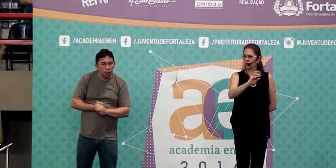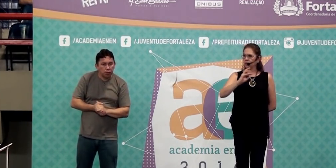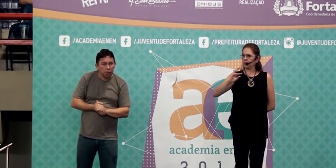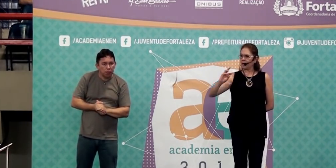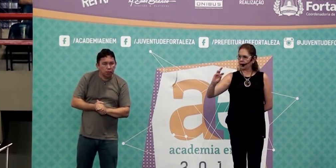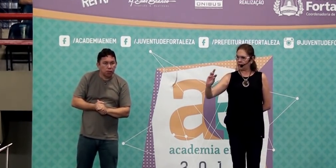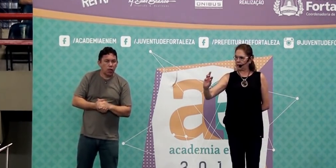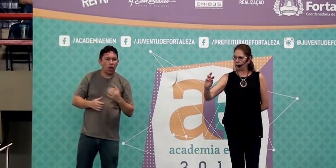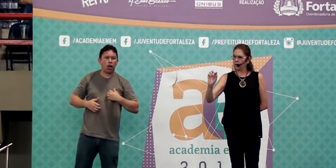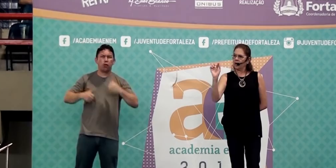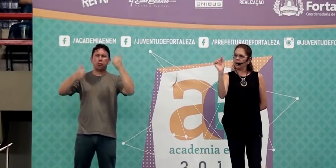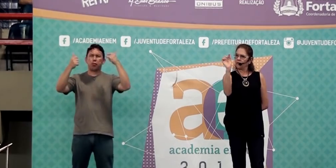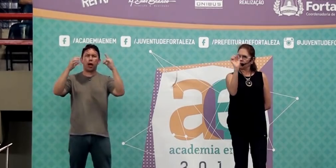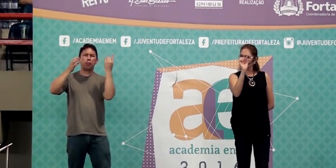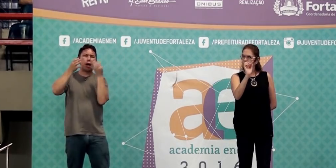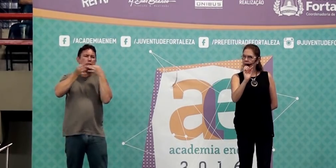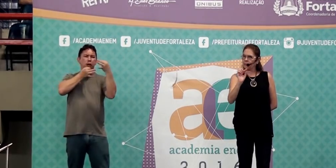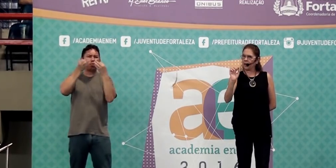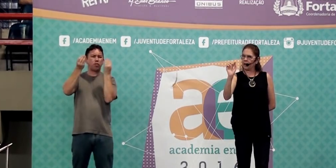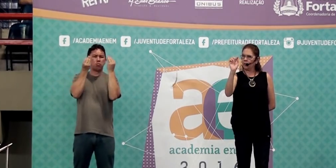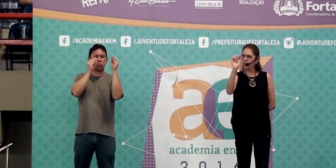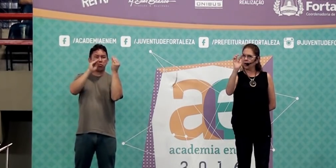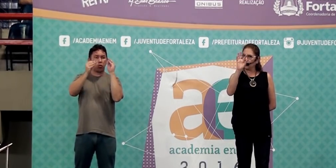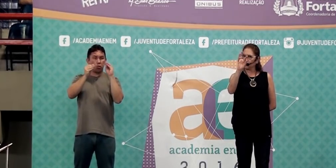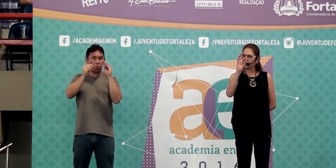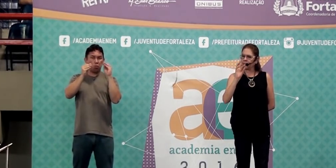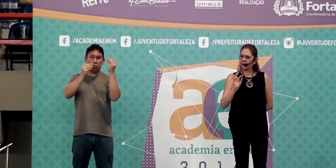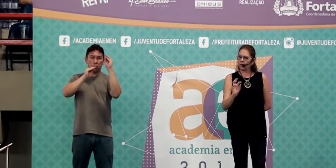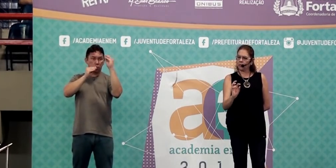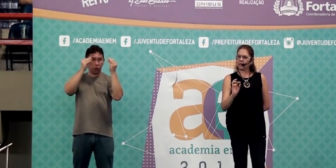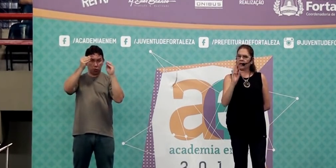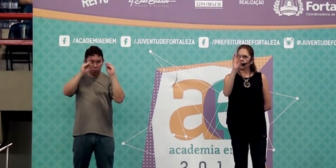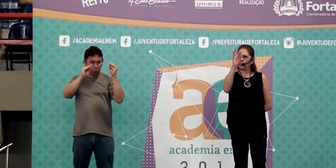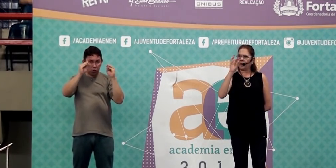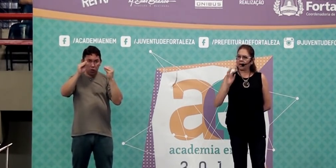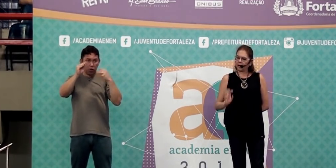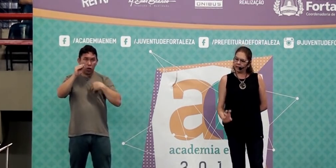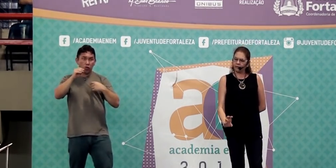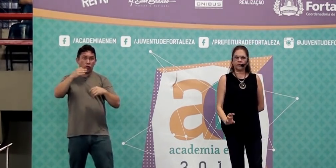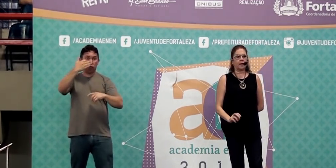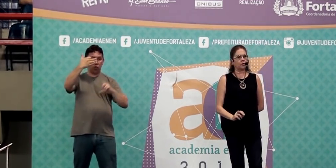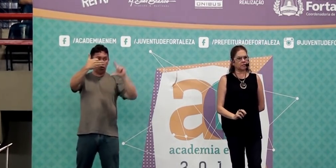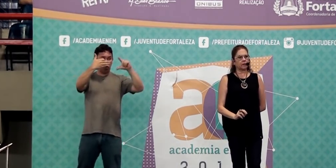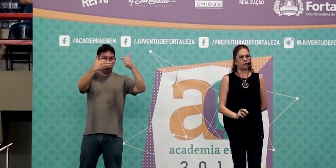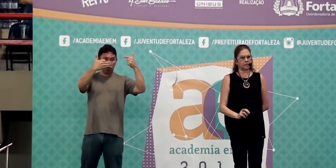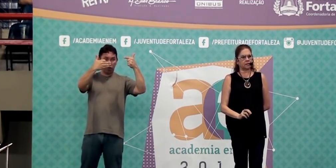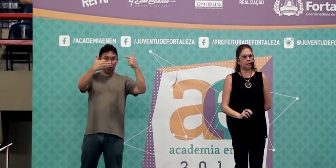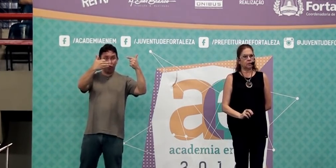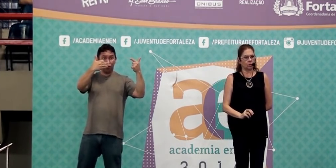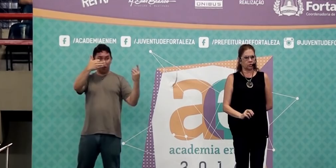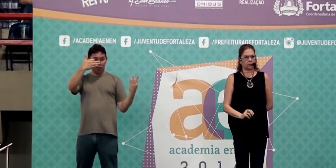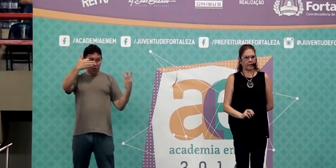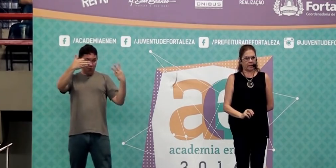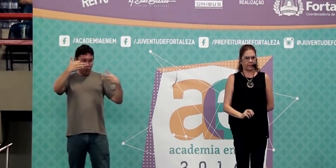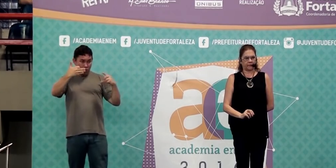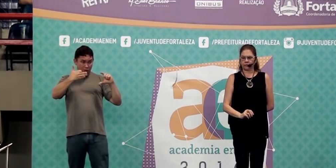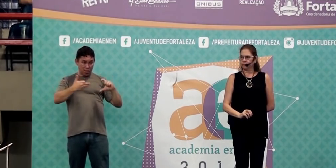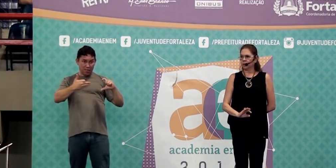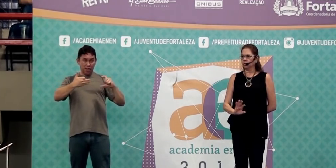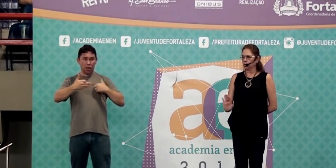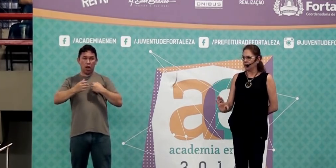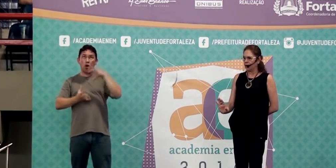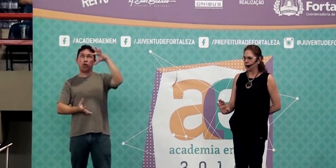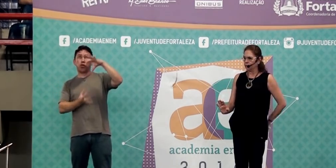disse isto e aquilo. Aí você vai pegar uma coisa para comentar em um parágrafo e a outra coisa no outro